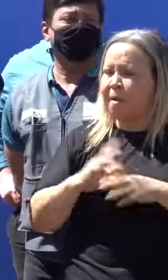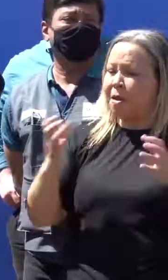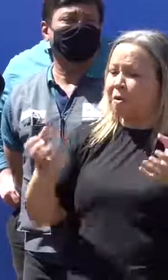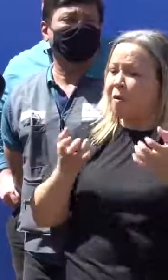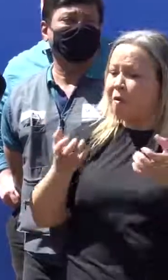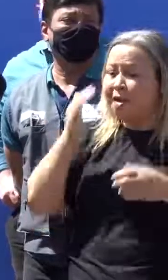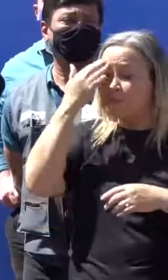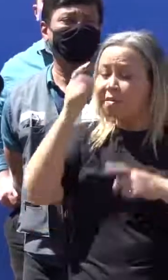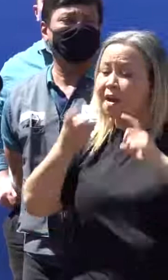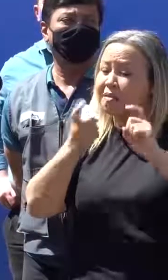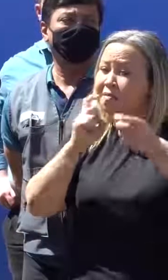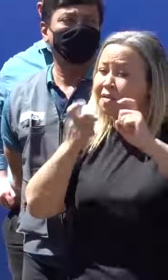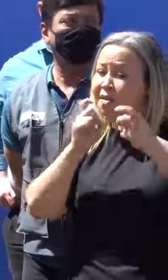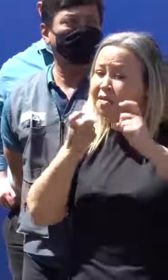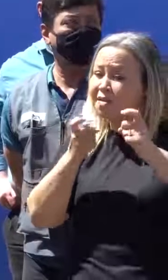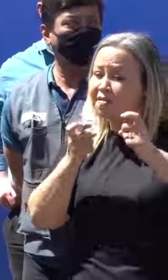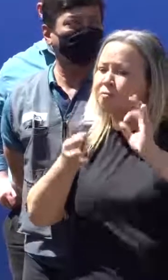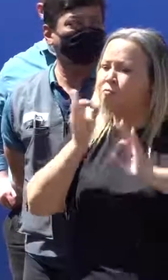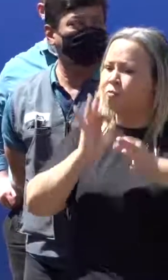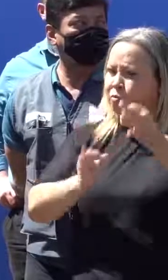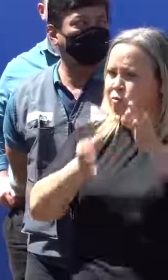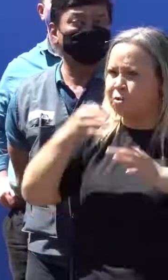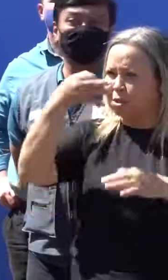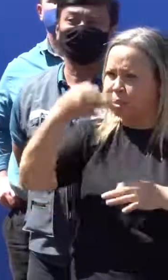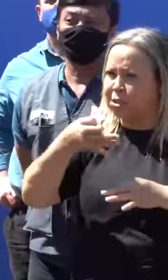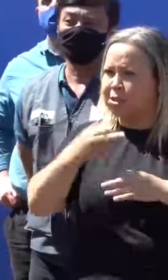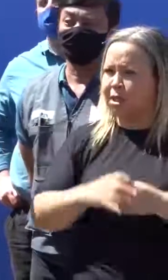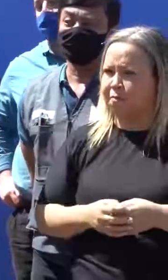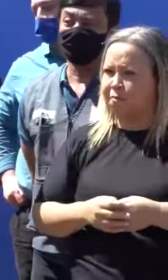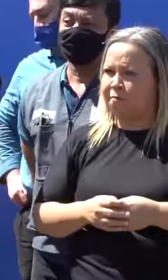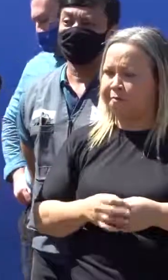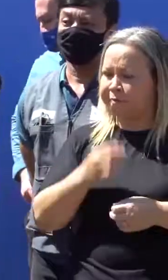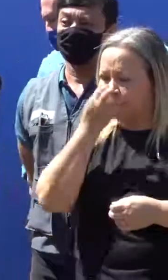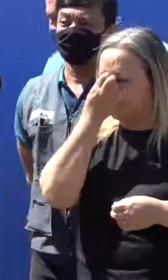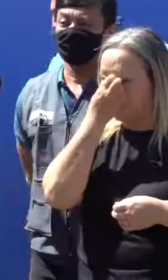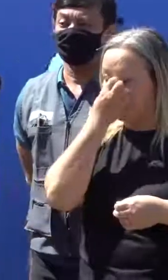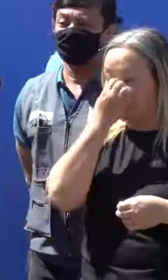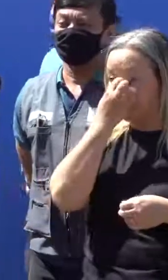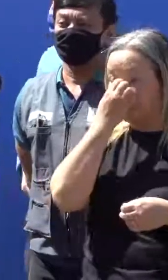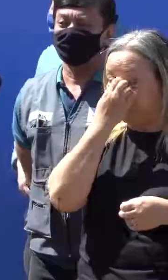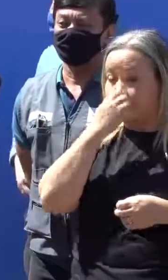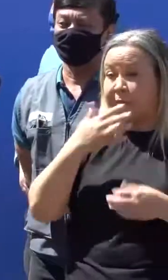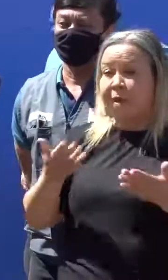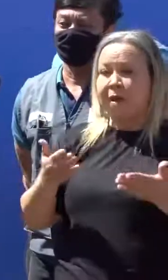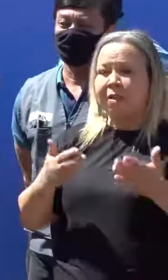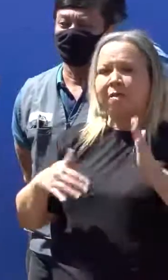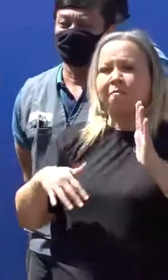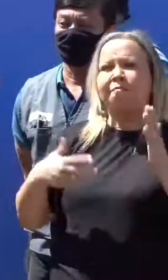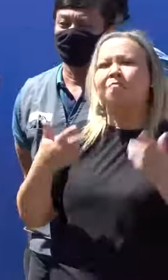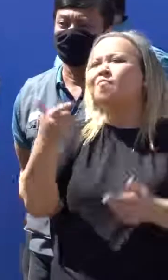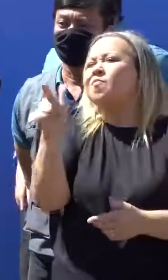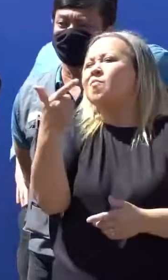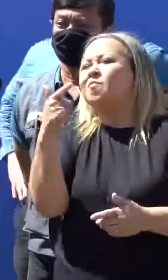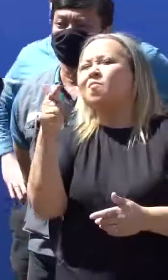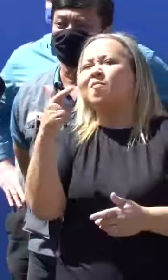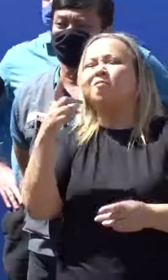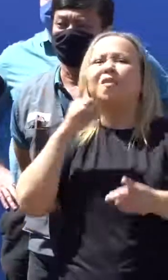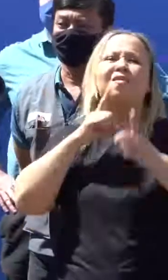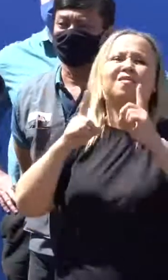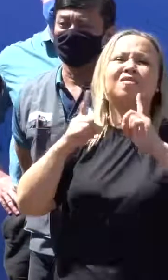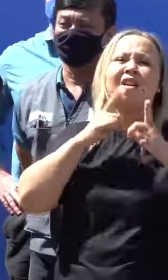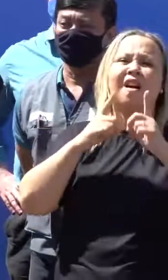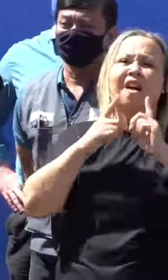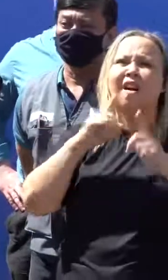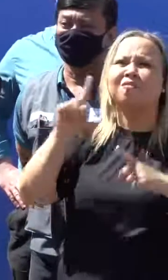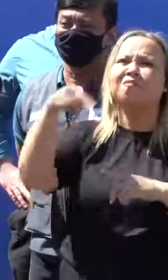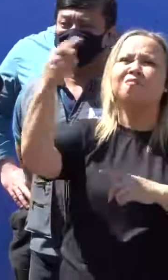administrativa. Buscar a justiça é uma falha, justamente, do processo de diálogo que acontece na tripartida. Então, só